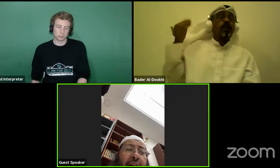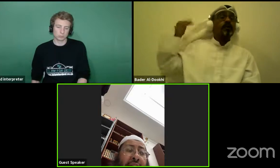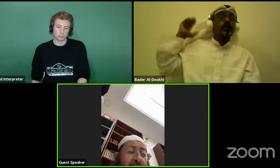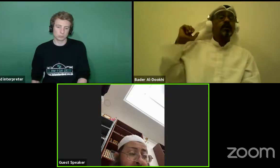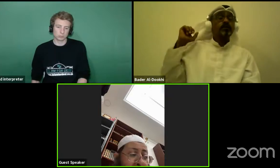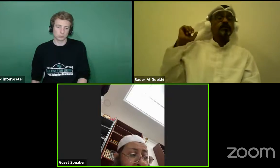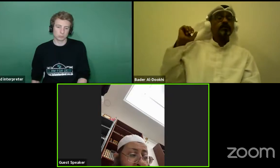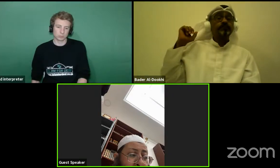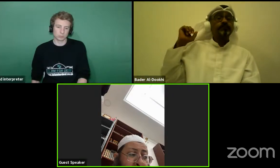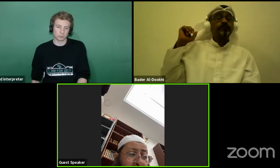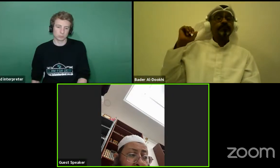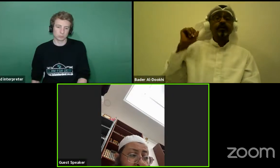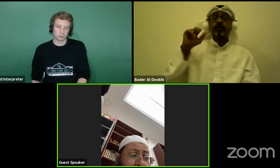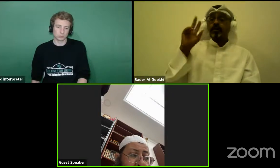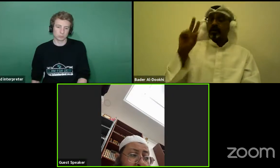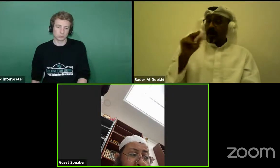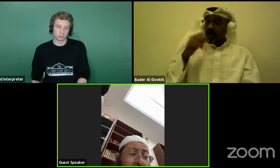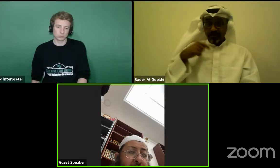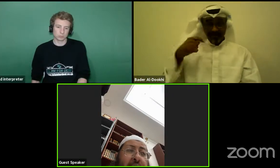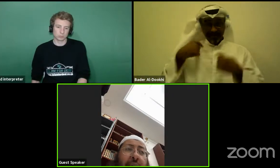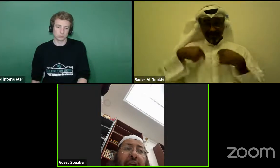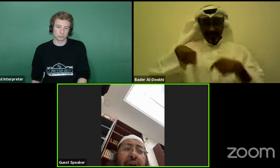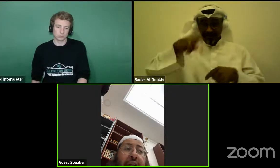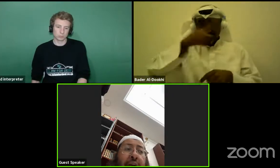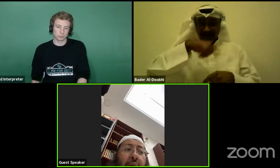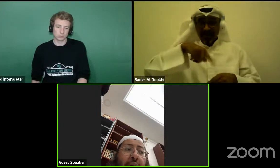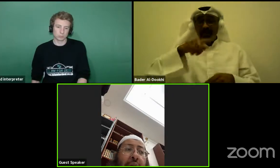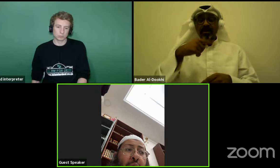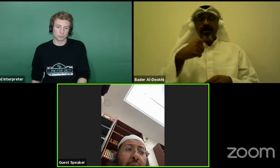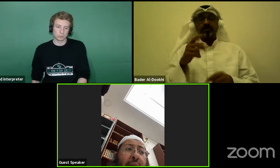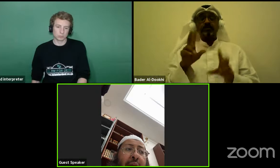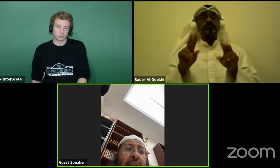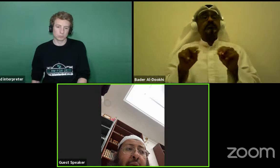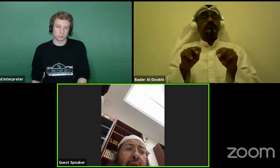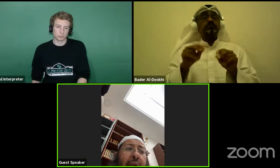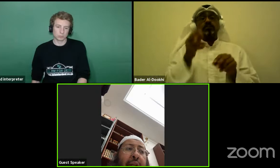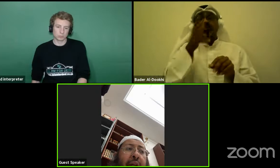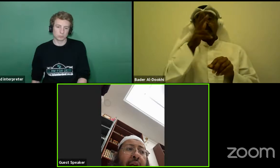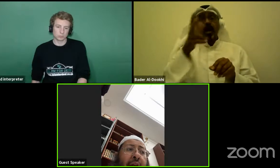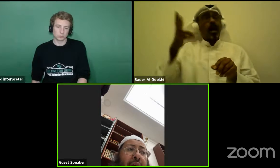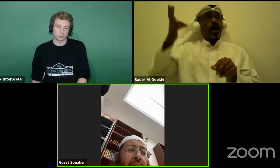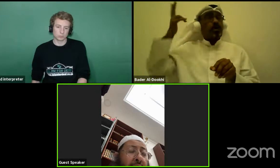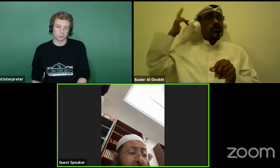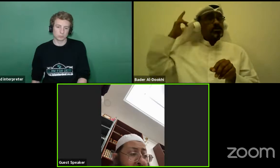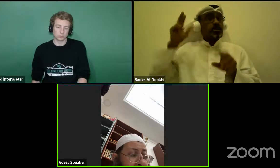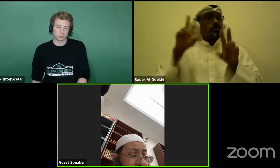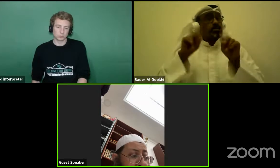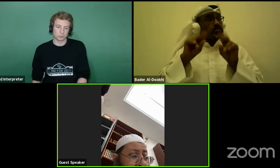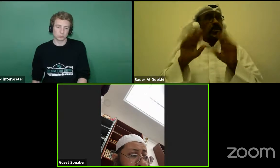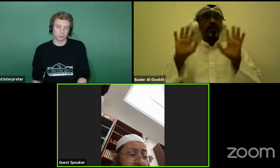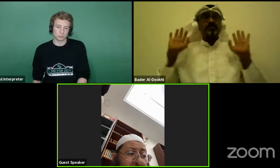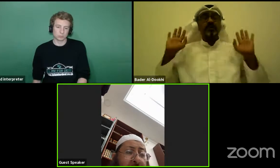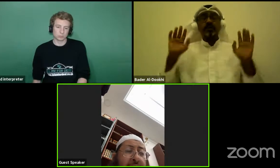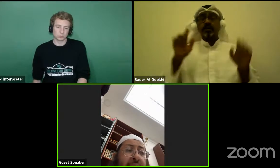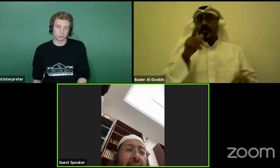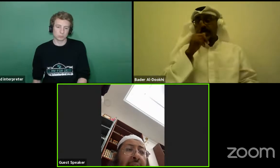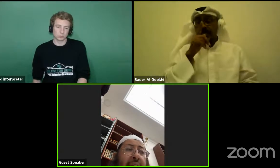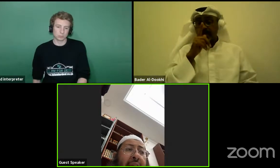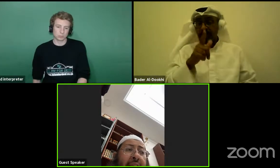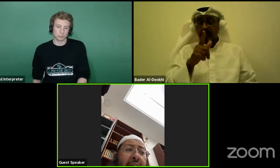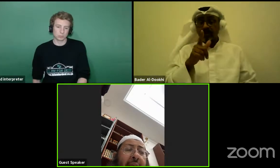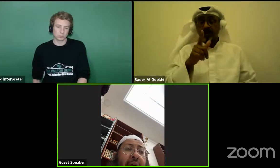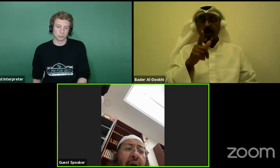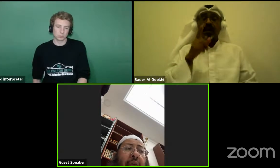وكذلك فرض علينا نحن كما فرضه على الأمم التي من قبلنا. قال كما كتب